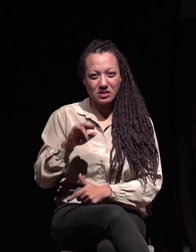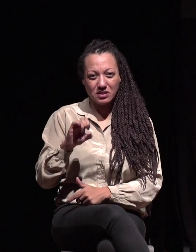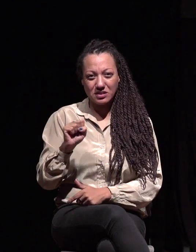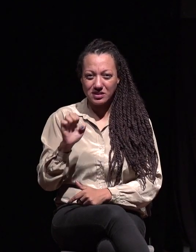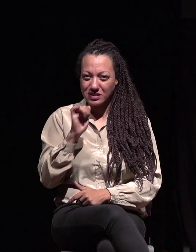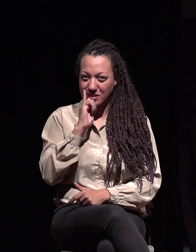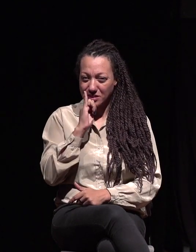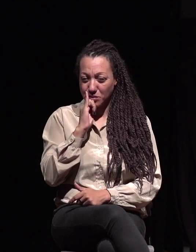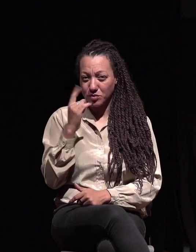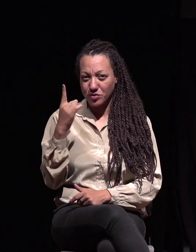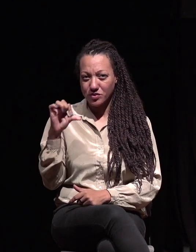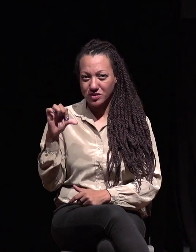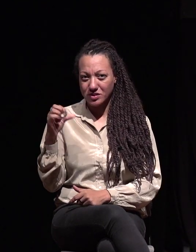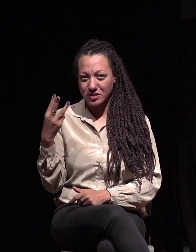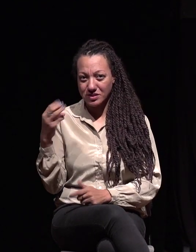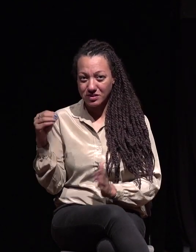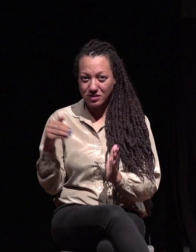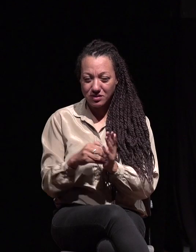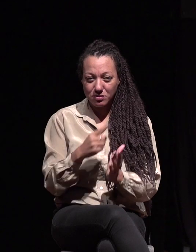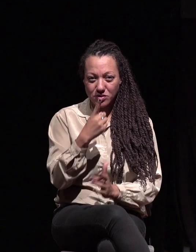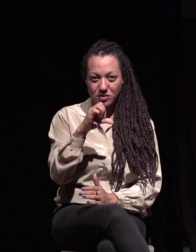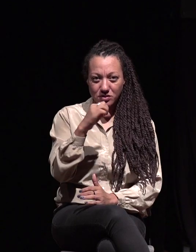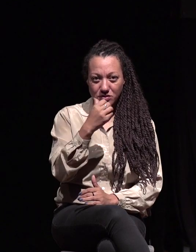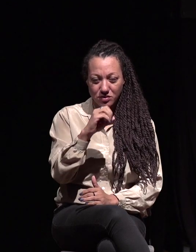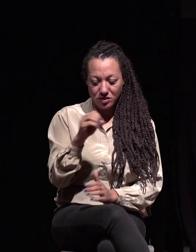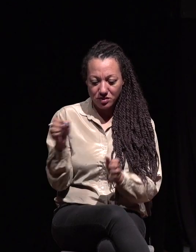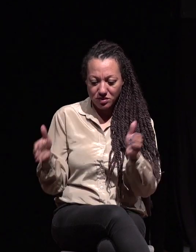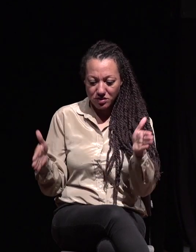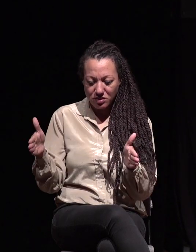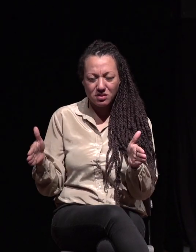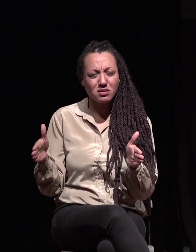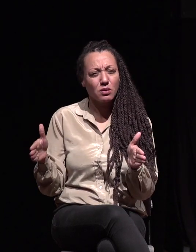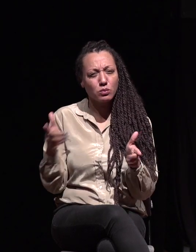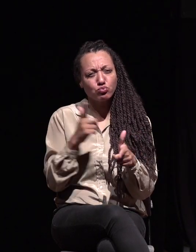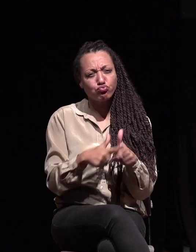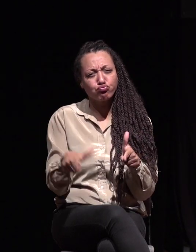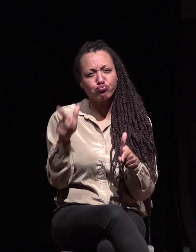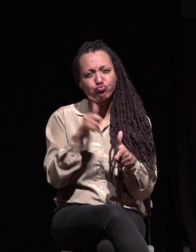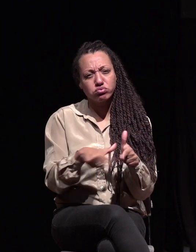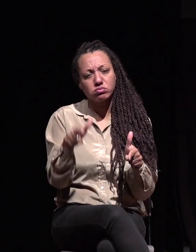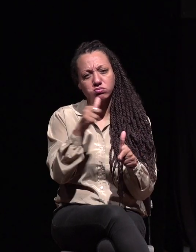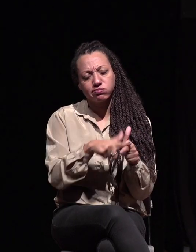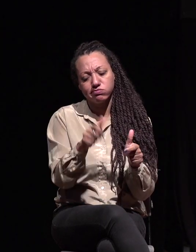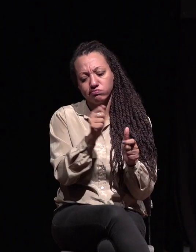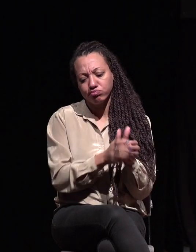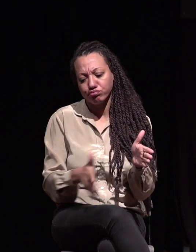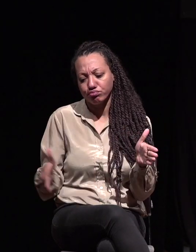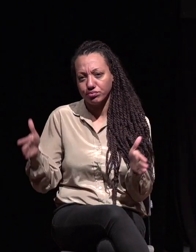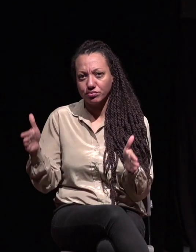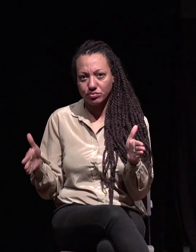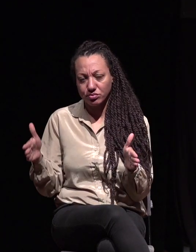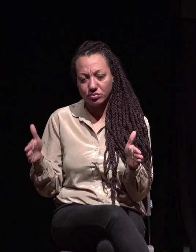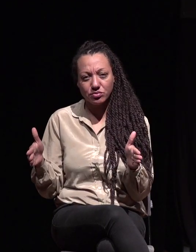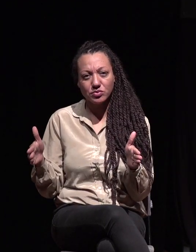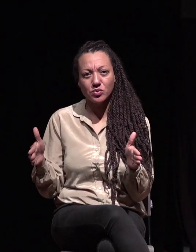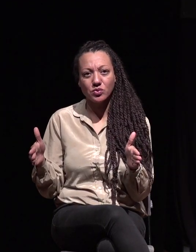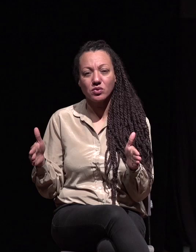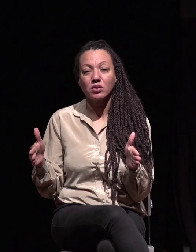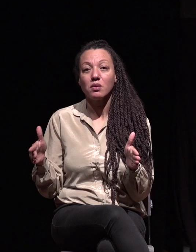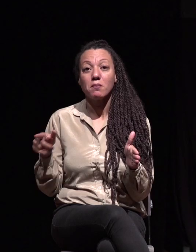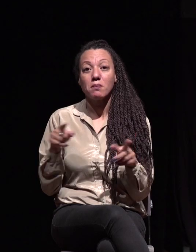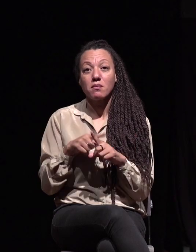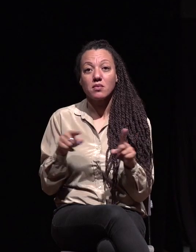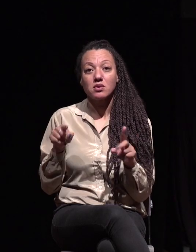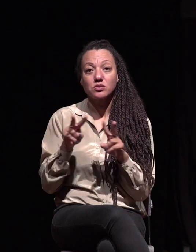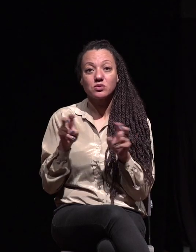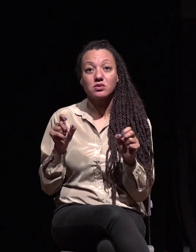anos 90 do século XX viveram muitos períodos de crise onde o que estava em jogo era a